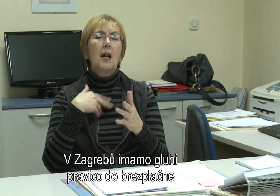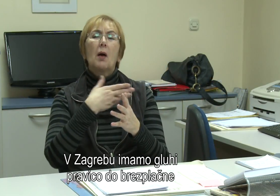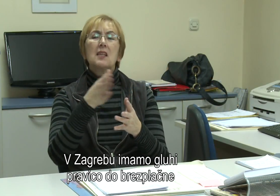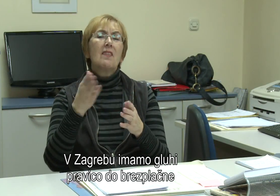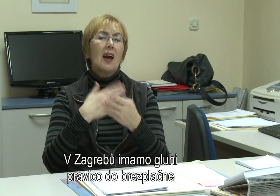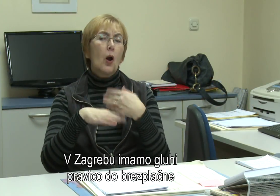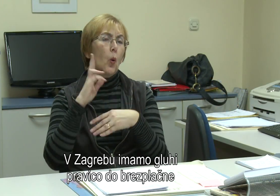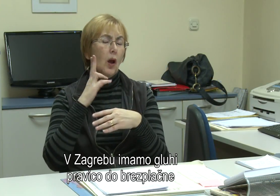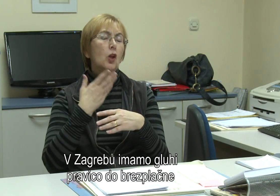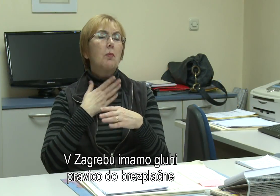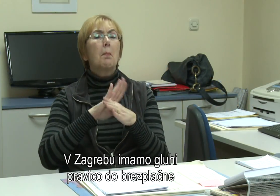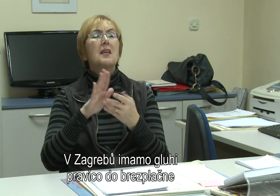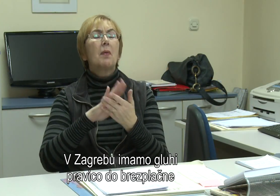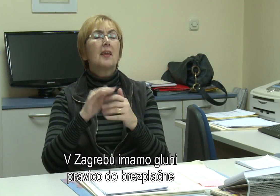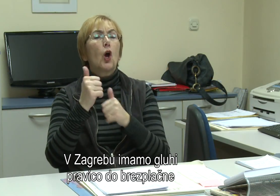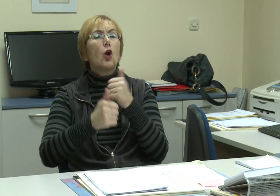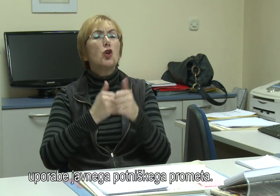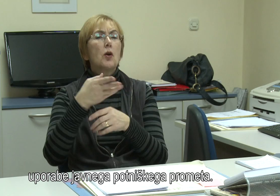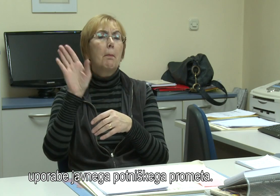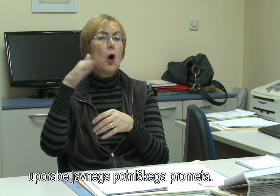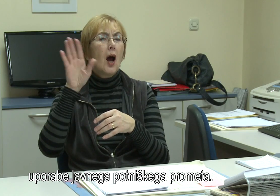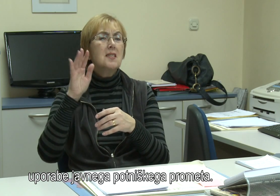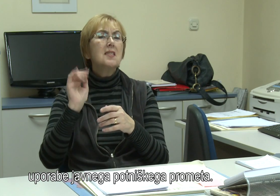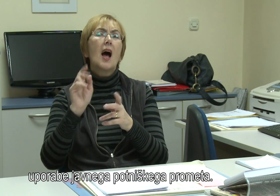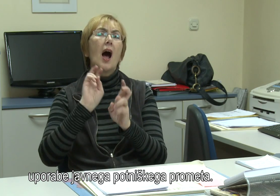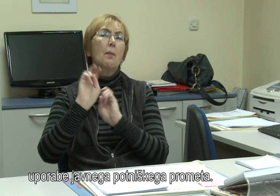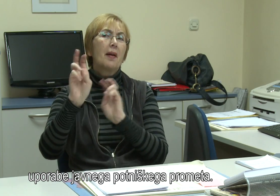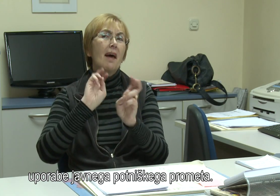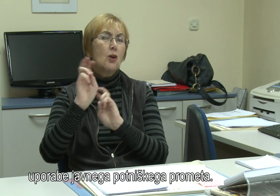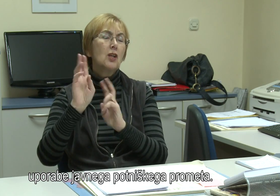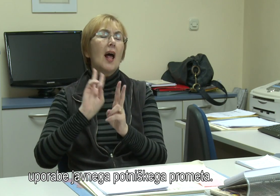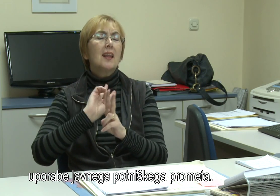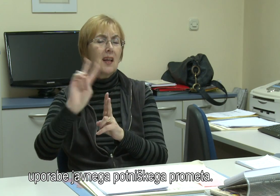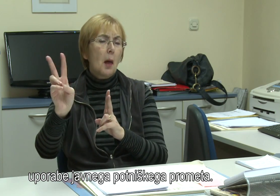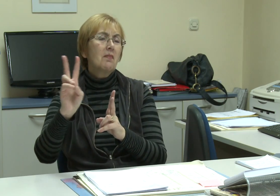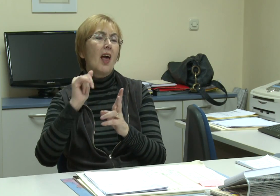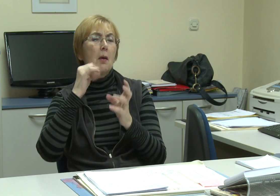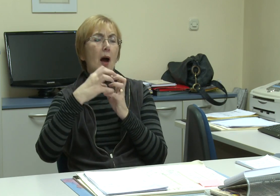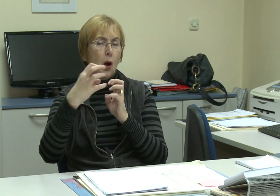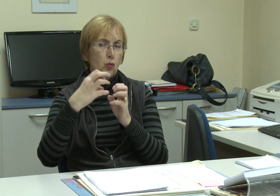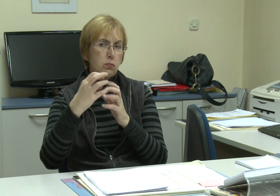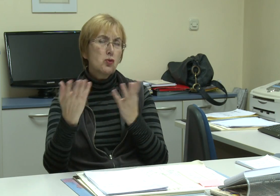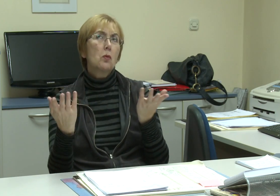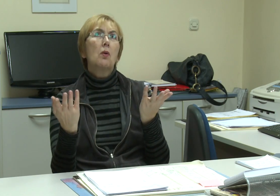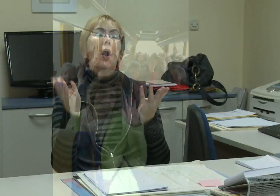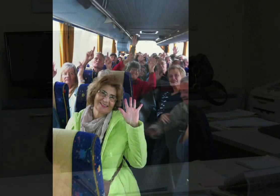Zahreba svih gluhih da besplatno godišnji poklon za prevoz tramvajem, autobusom.